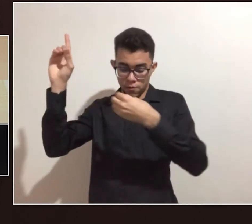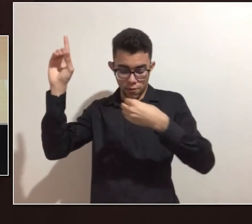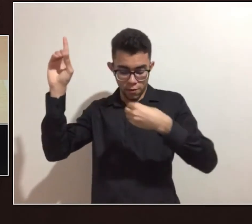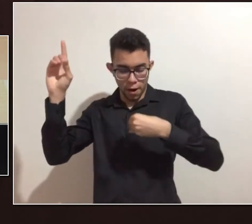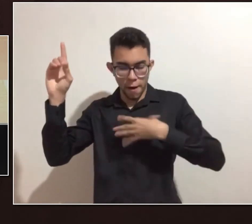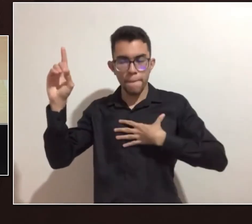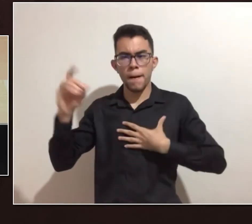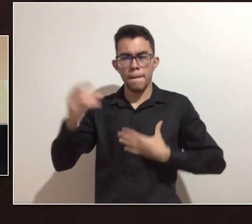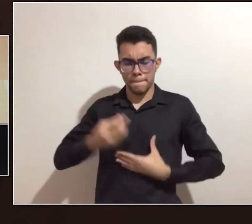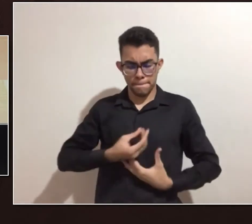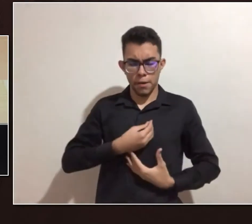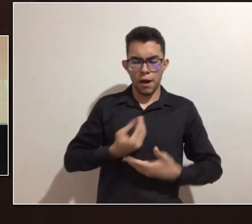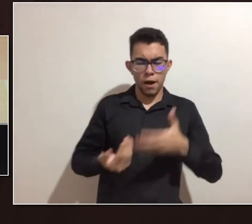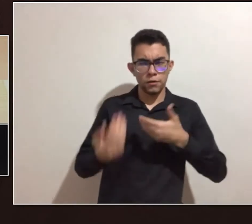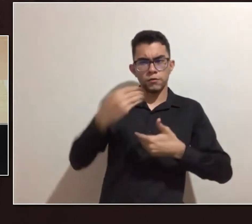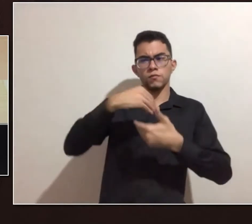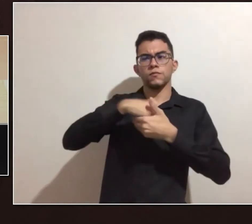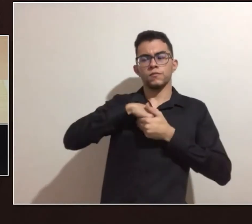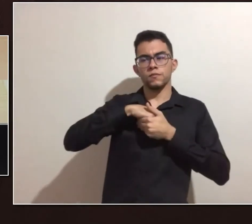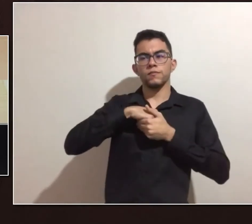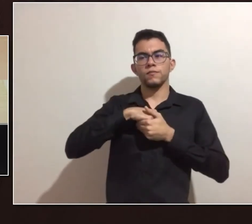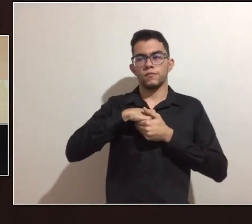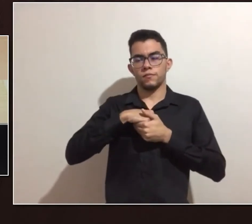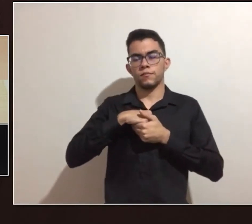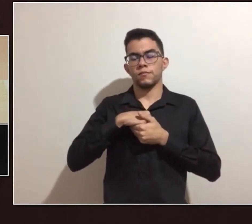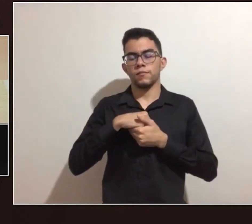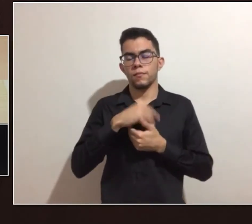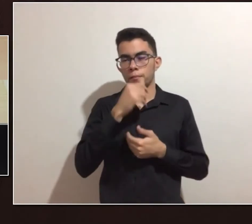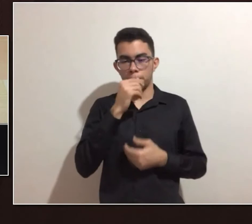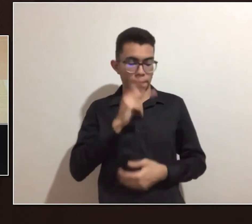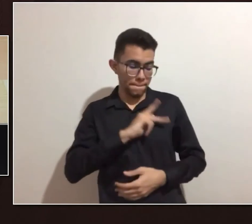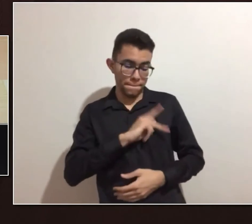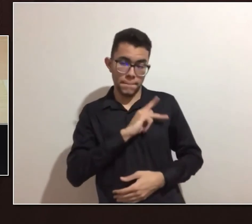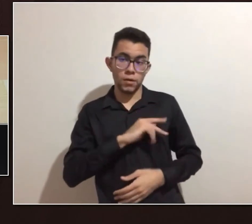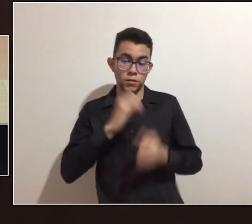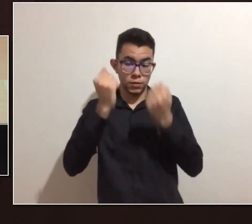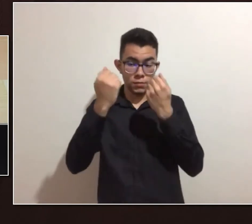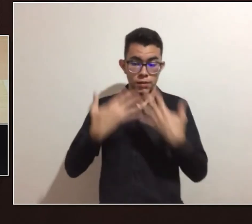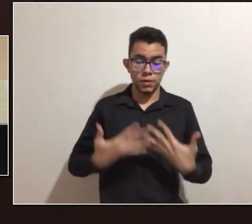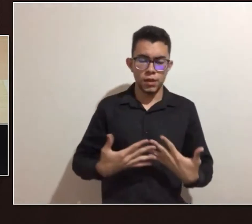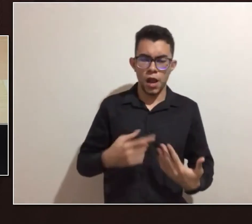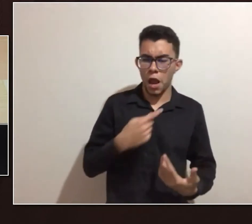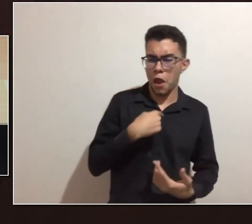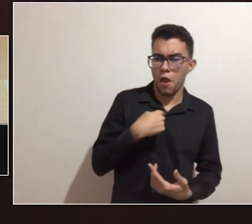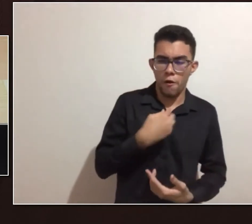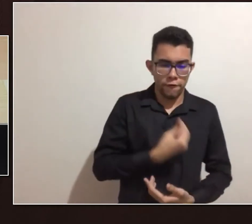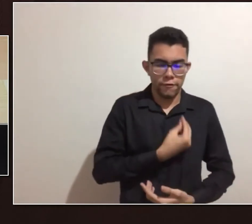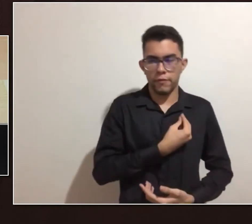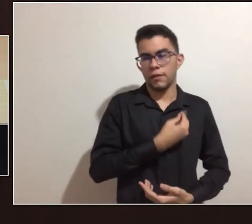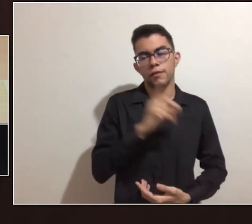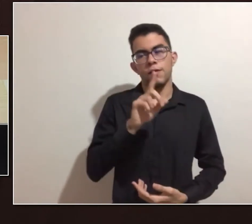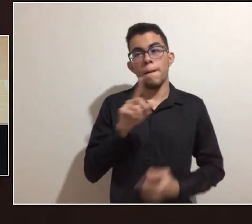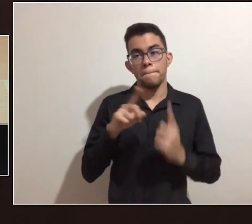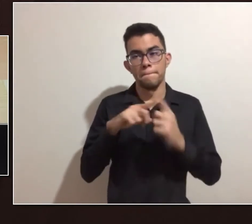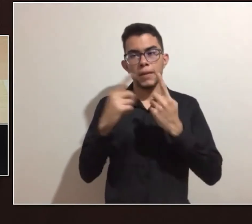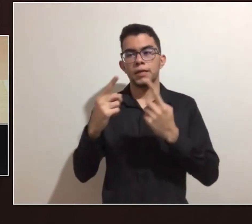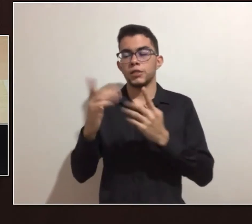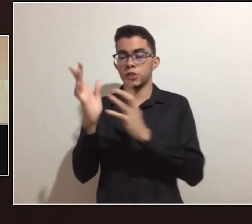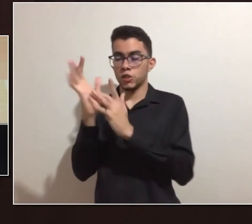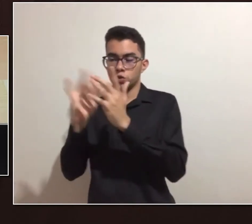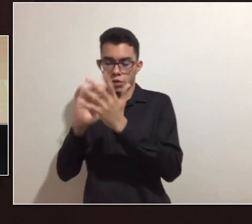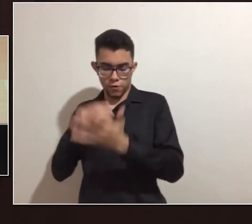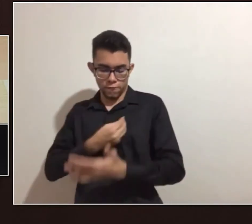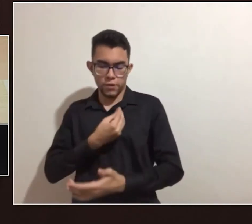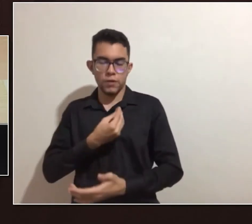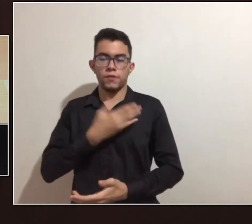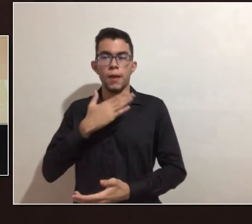quem vive, mas Cristo vive em mim. Porque pelo Evangelho, pela fé, eu recebi a Jesus Cristo.